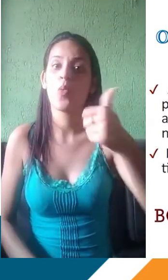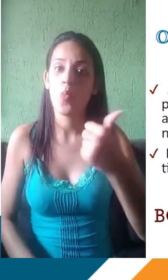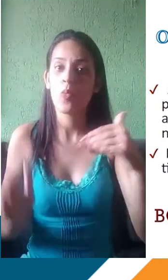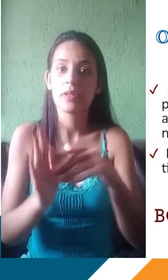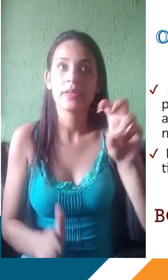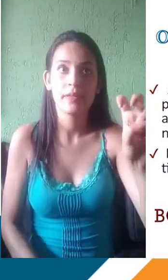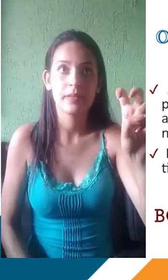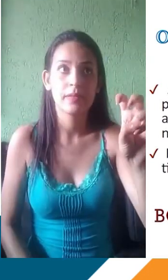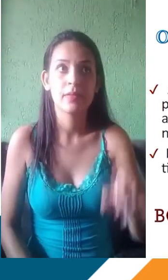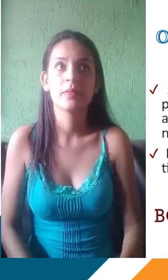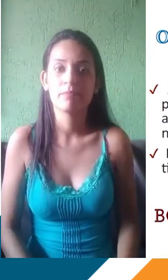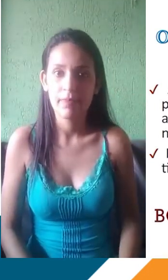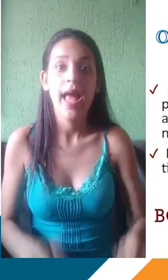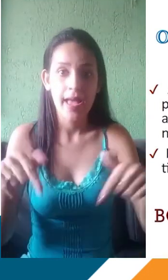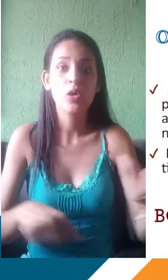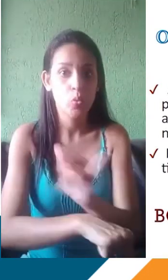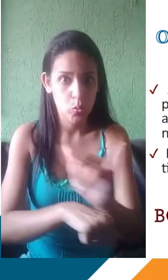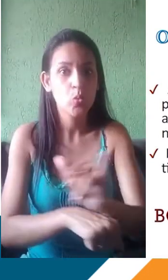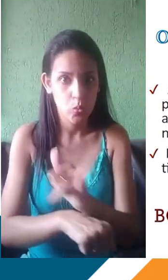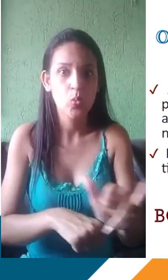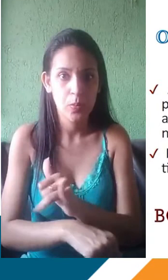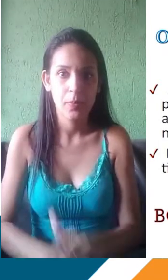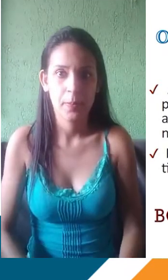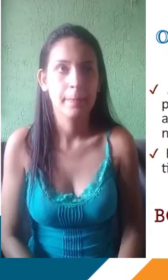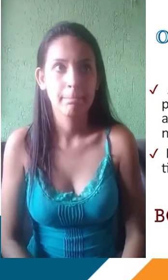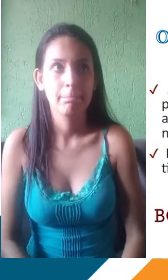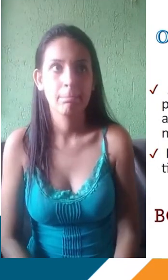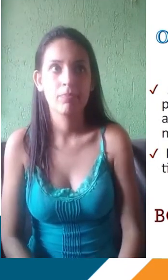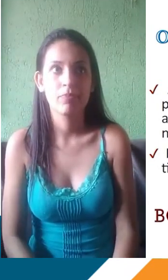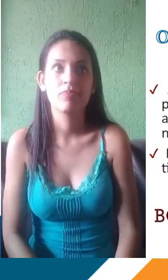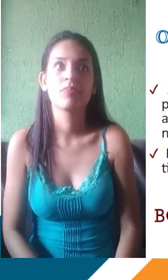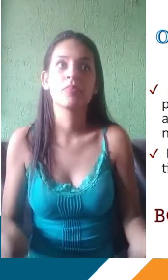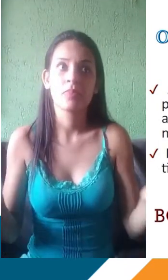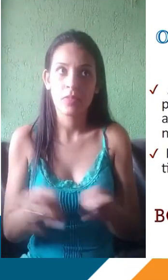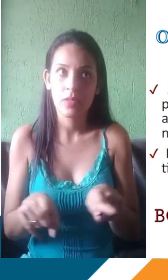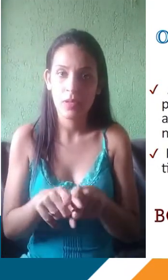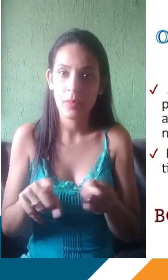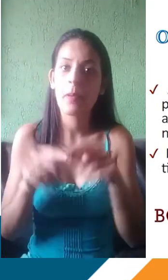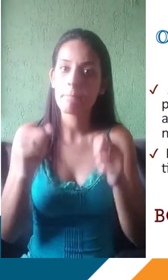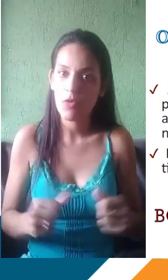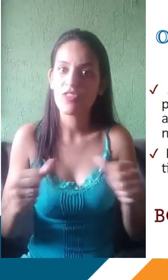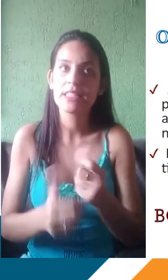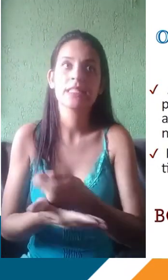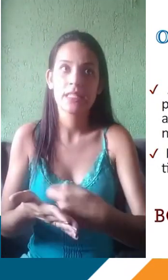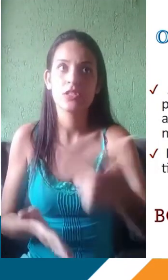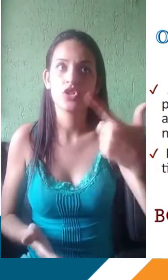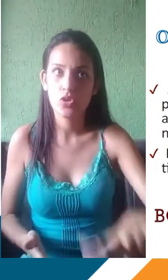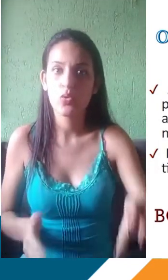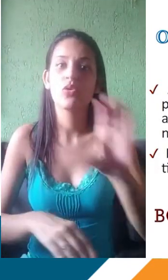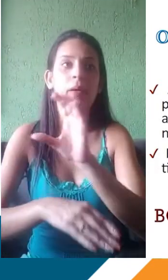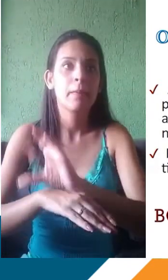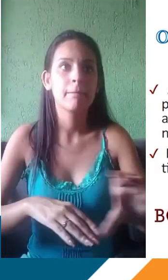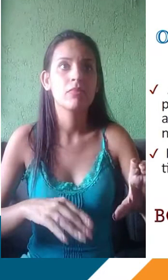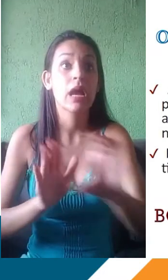aqui, postados no canal do YouTube no PVS. Além disso, eu sugiro que você refaça os exercícios dos capítulos 2,